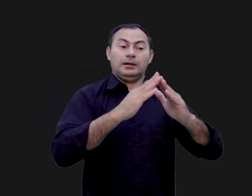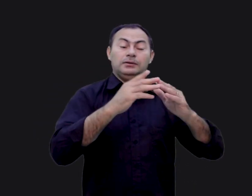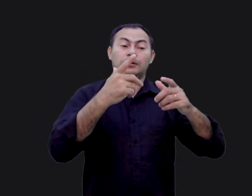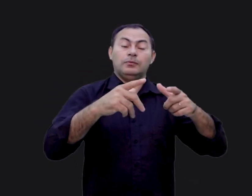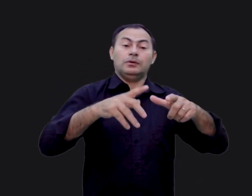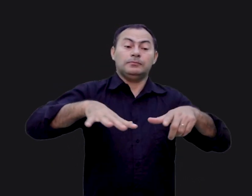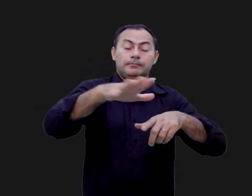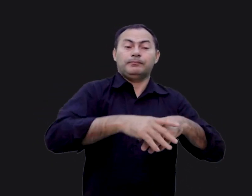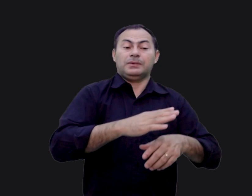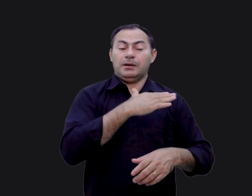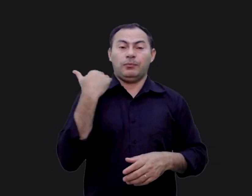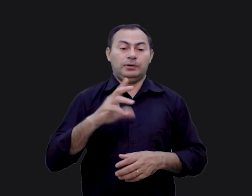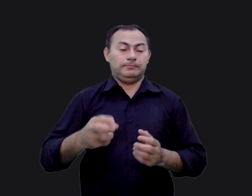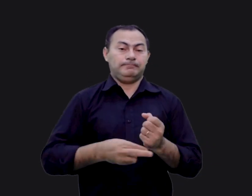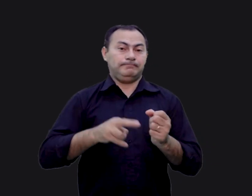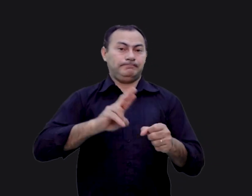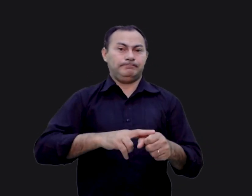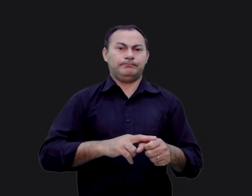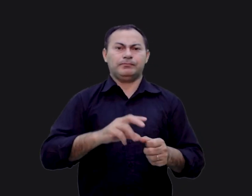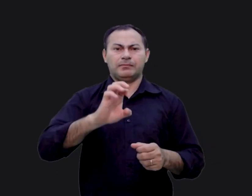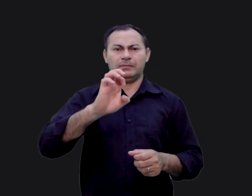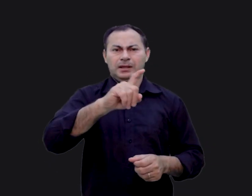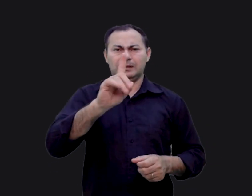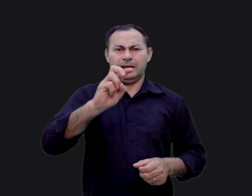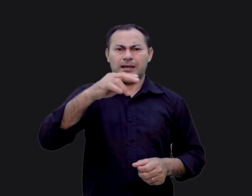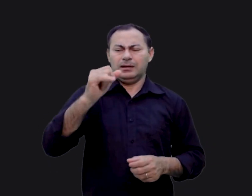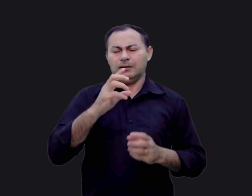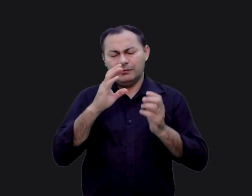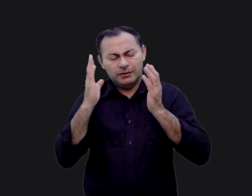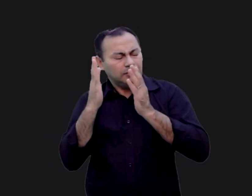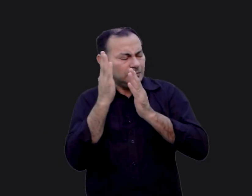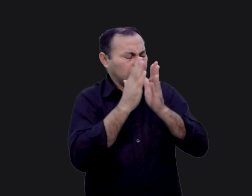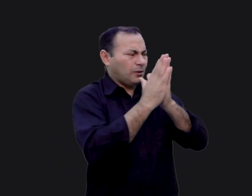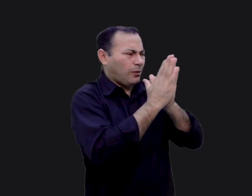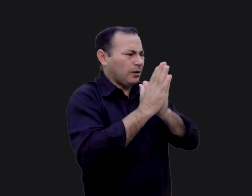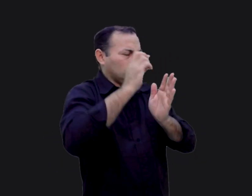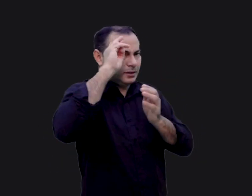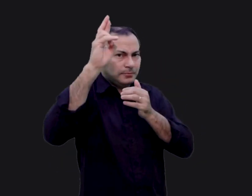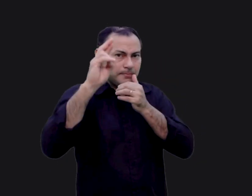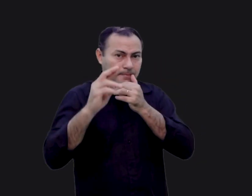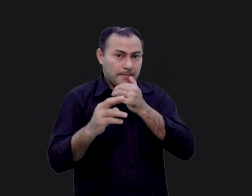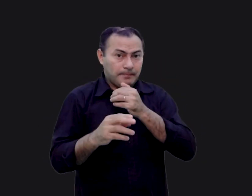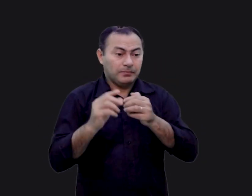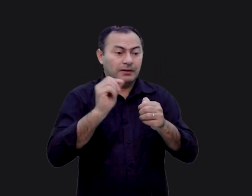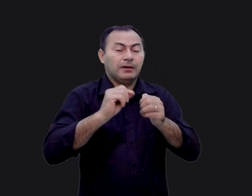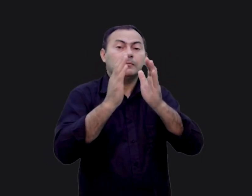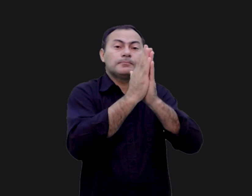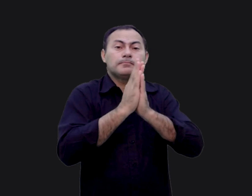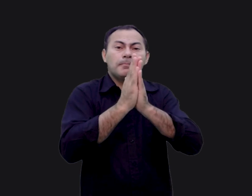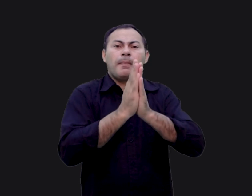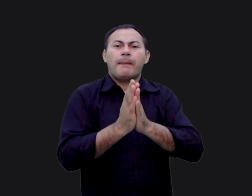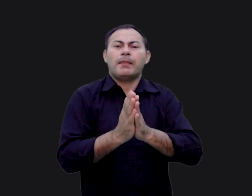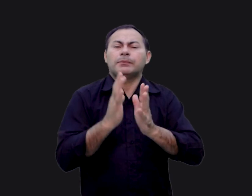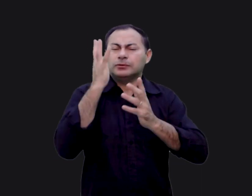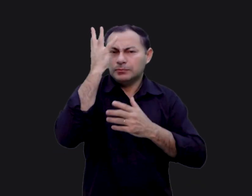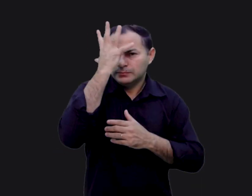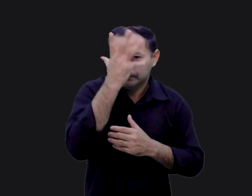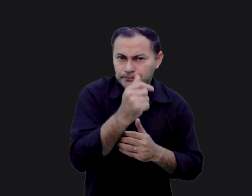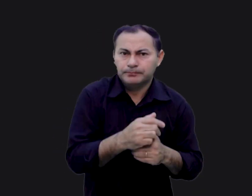vai morrer, não se recuperará." Ezequias virou o rosto para a parede e orou ao Senhor. Ele fez uma oração muito